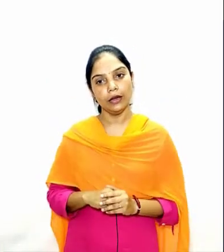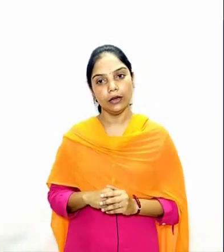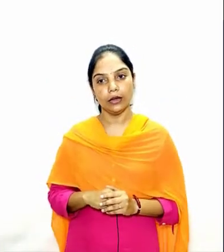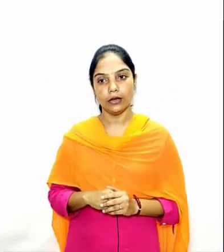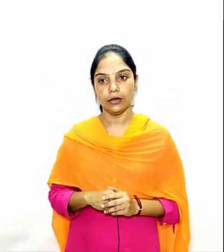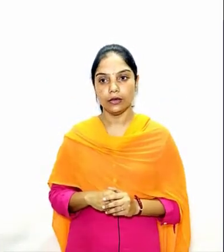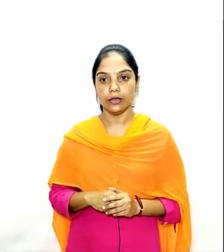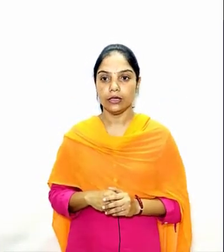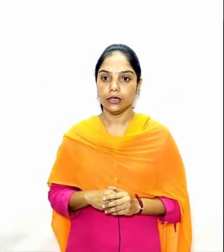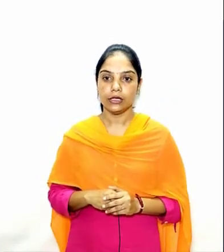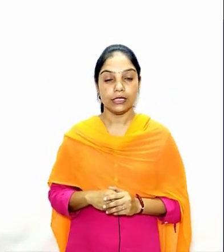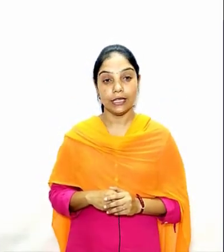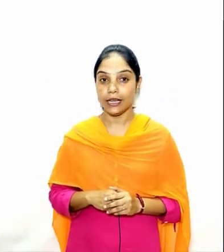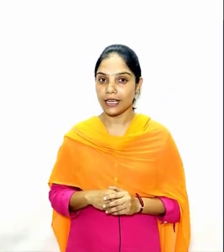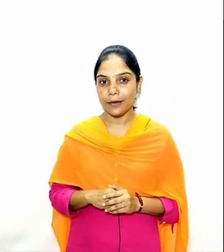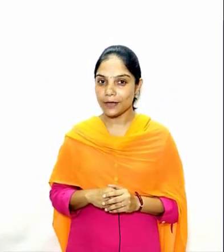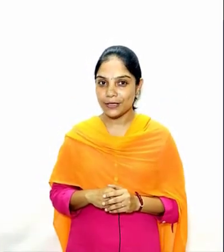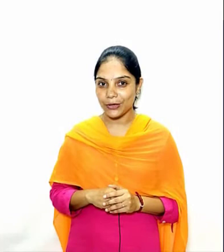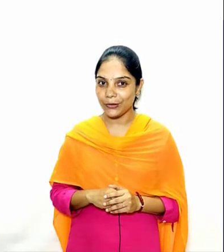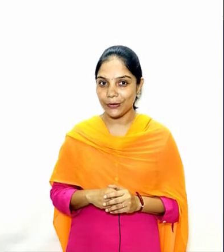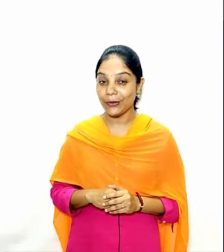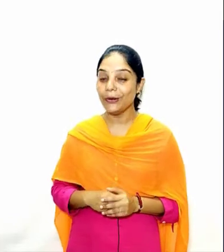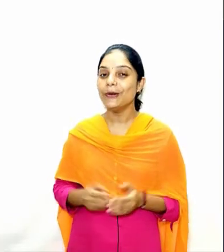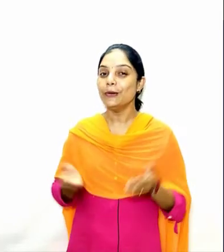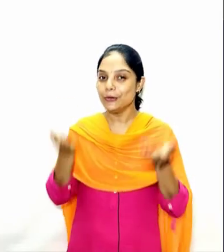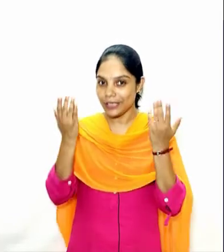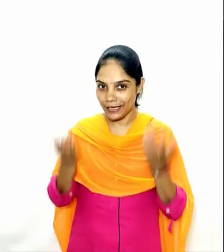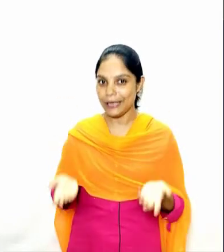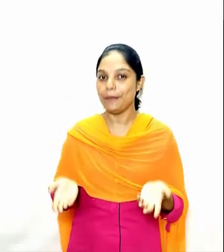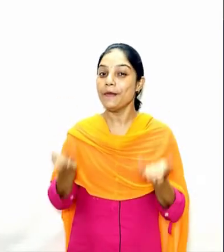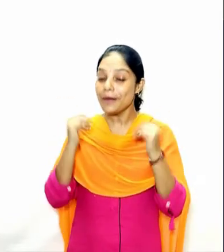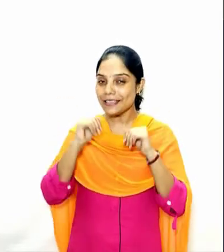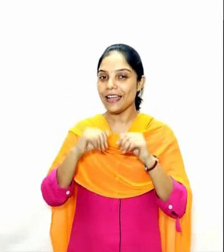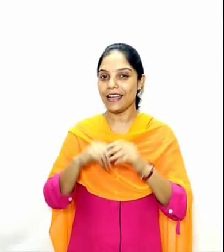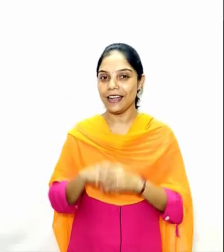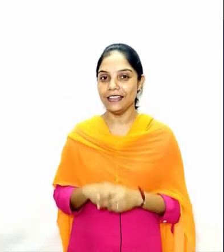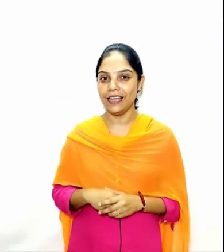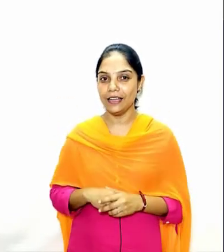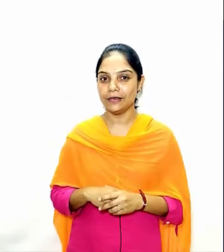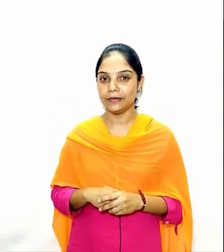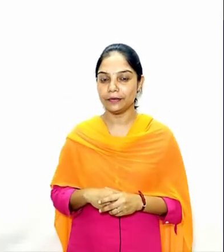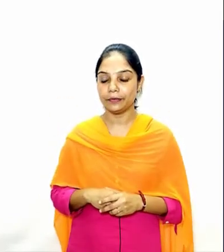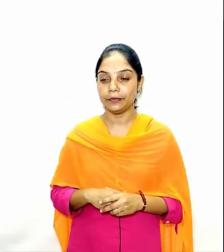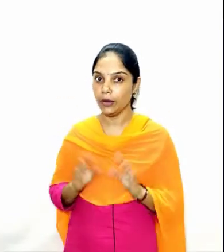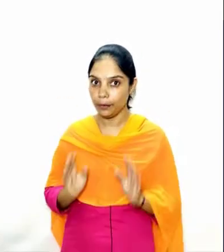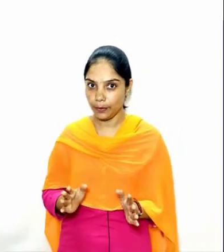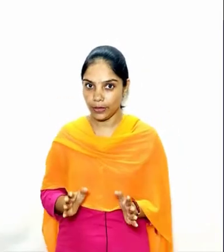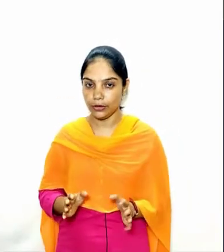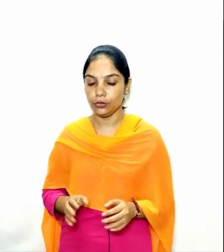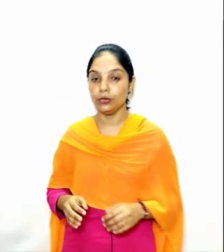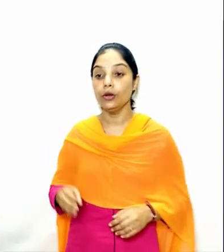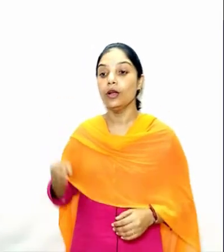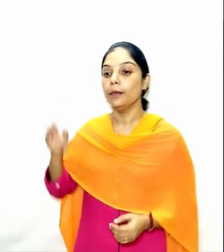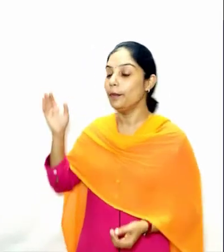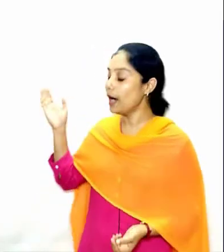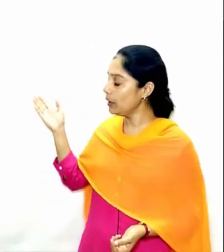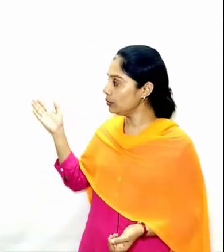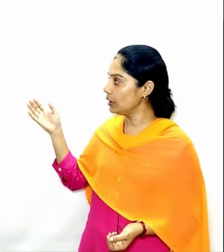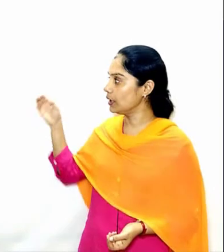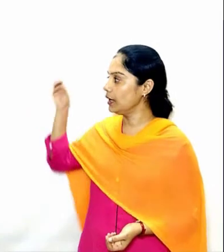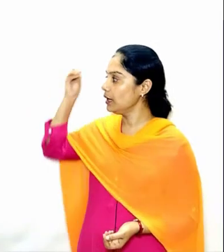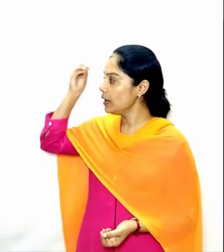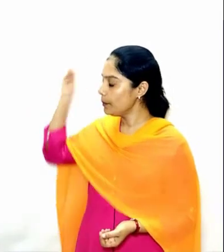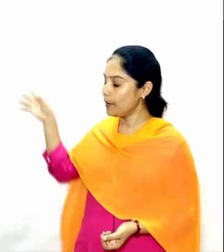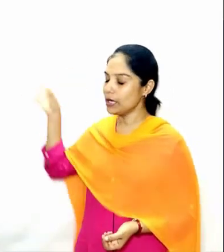लगा। शेर के बच्चे को उछलने में मजा आ रहा था, परंतु